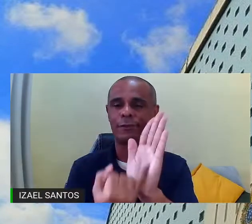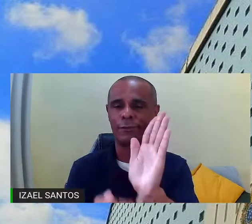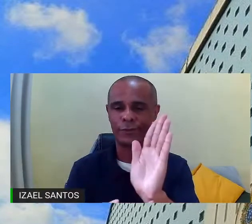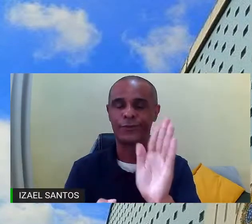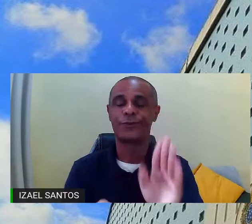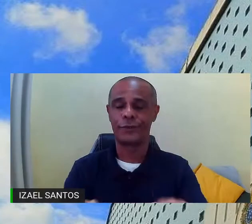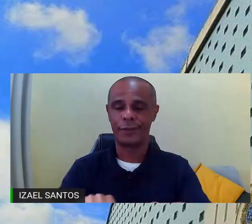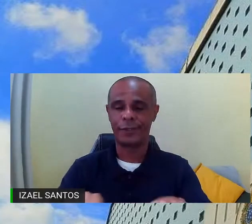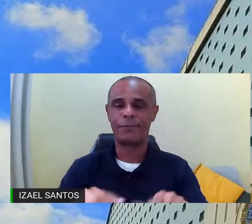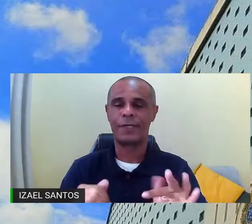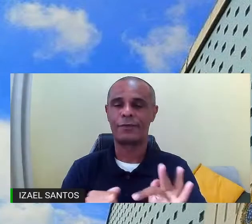federais e das universidades públicas.